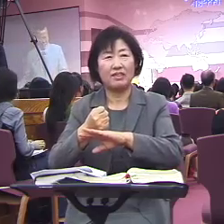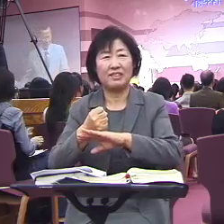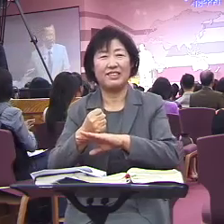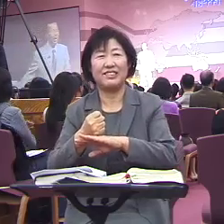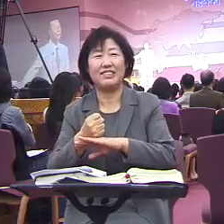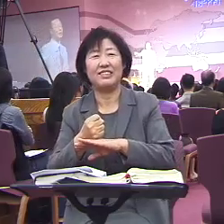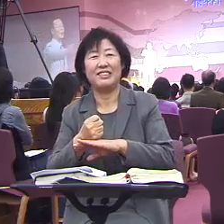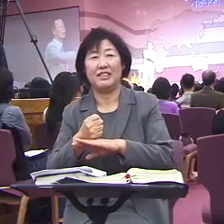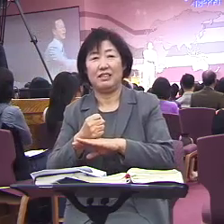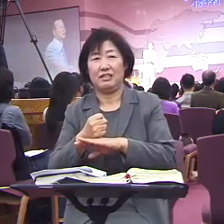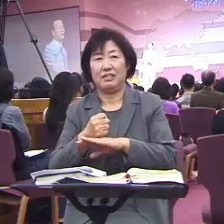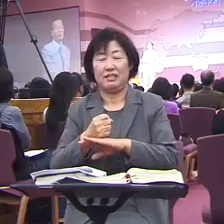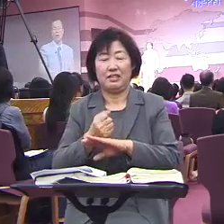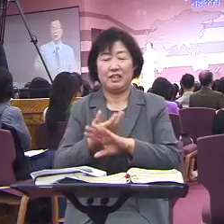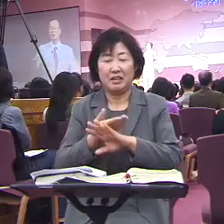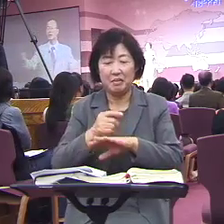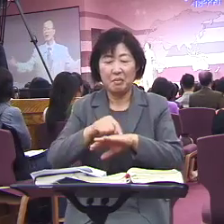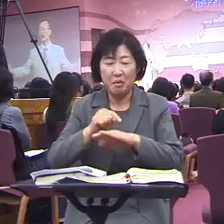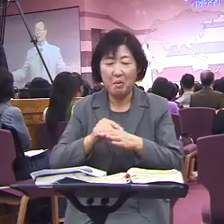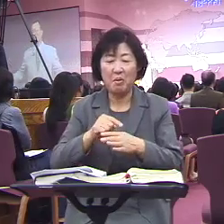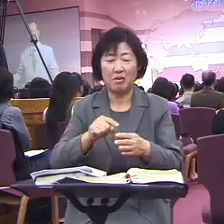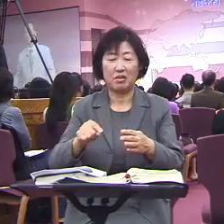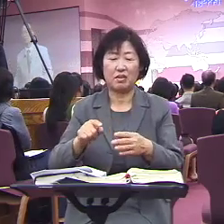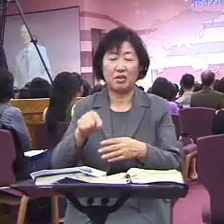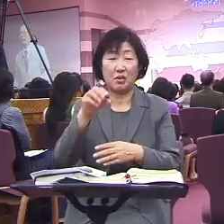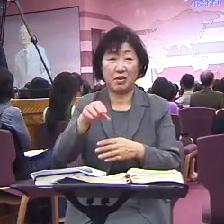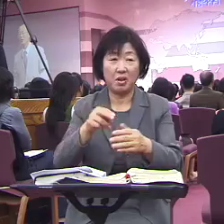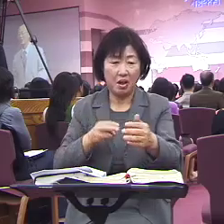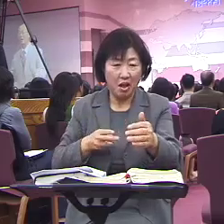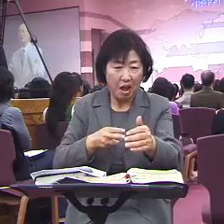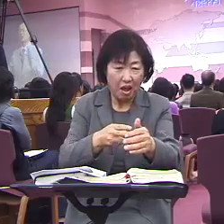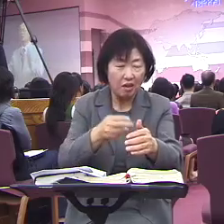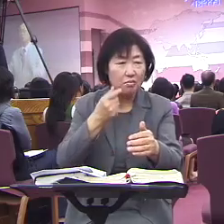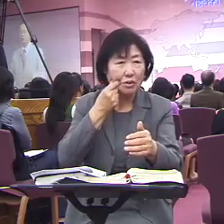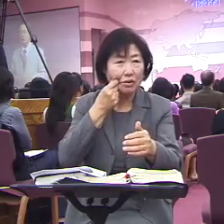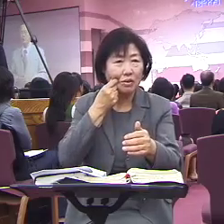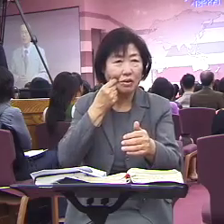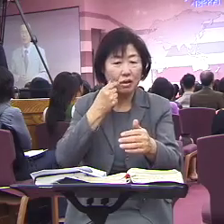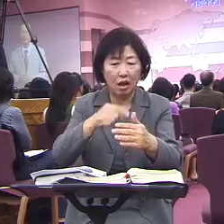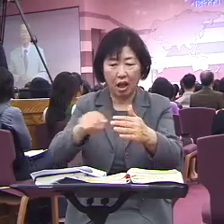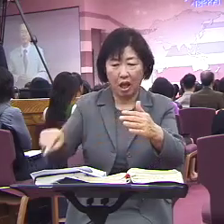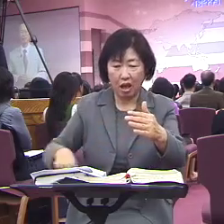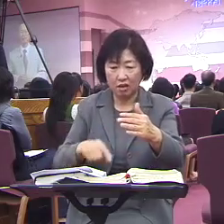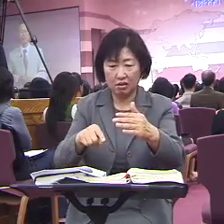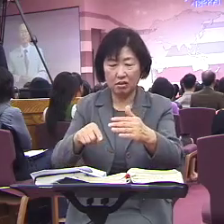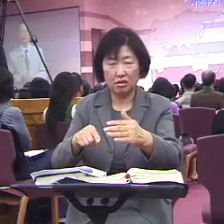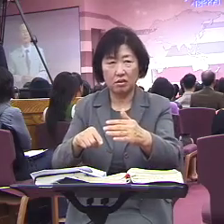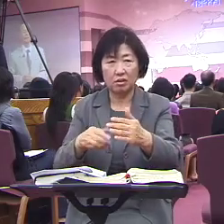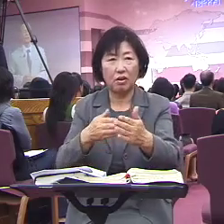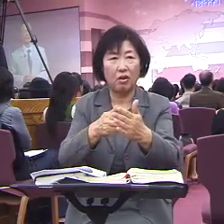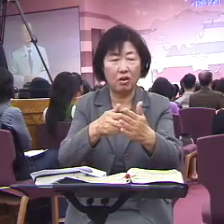거 아니야. 자기 마음대로 원을 딱 긋고 거기에 도달하지 못하면 그 안에서 죽으리고 있습니다.